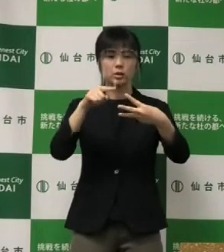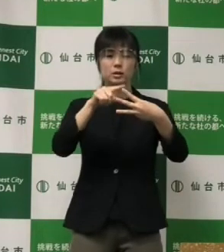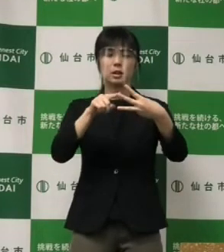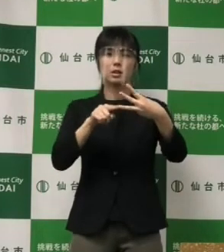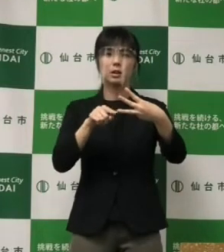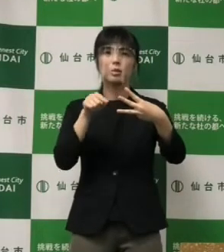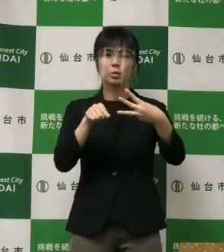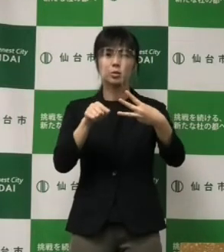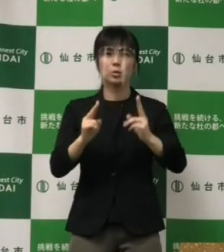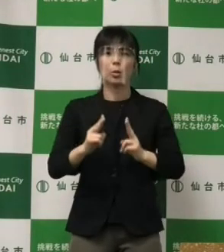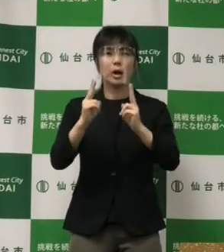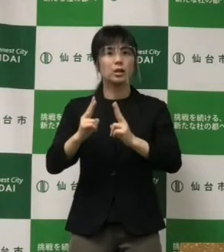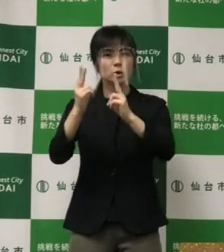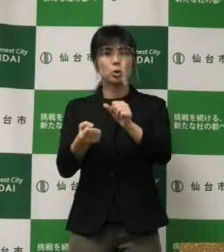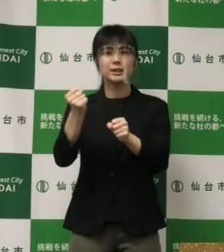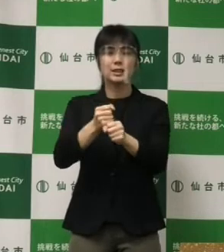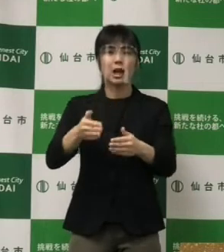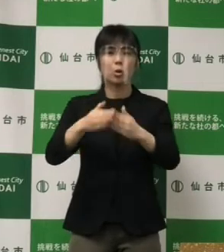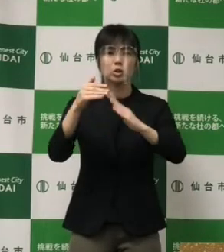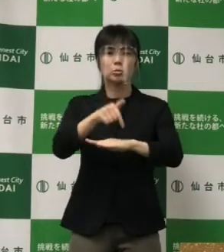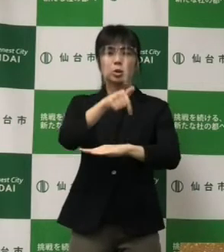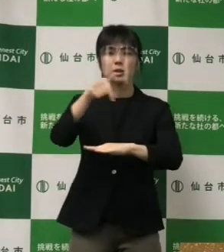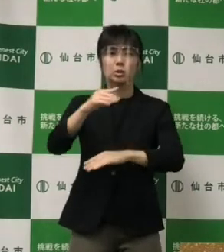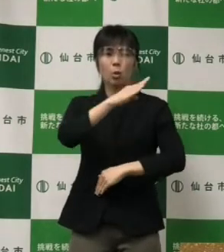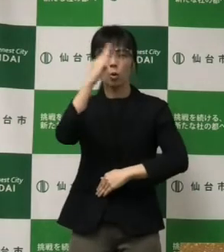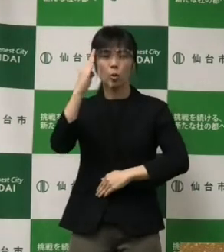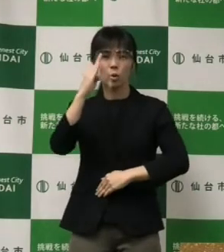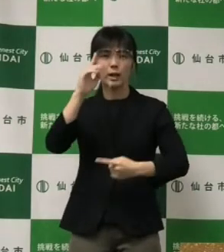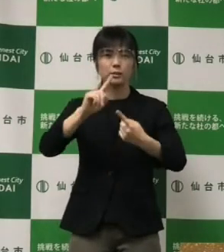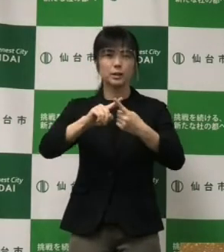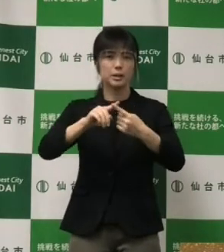その都心再構築プロジェクトの本格化という意味では、